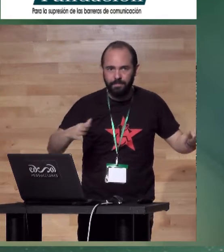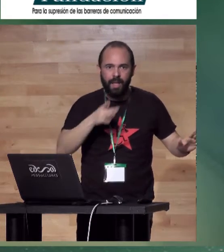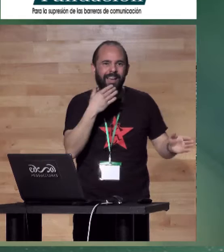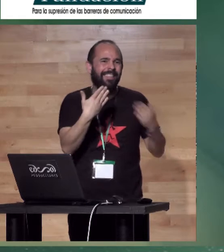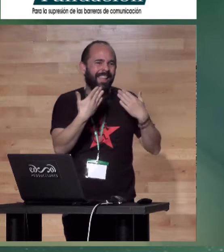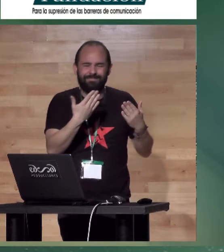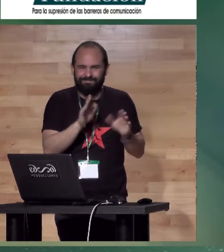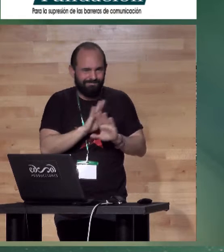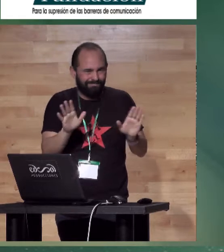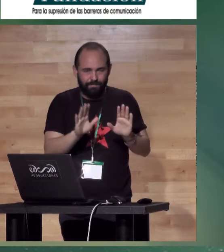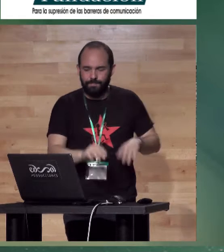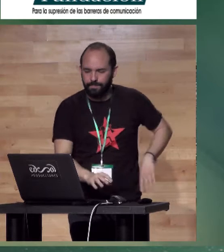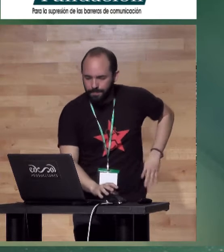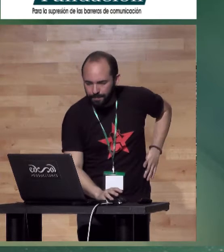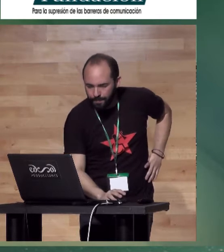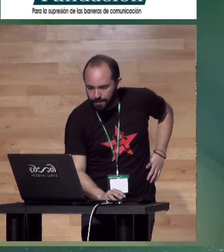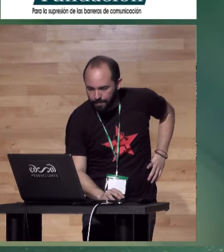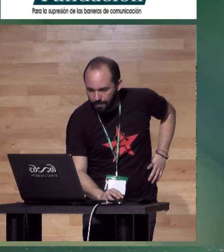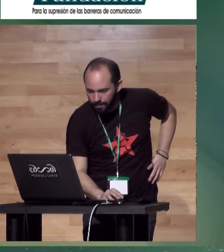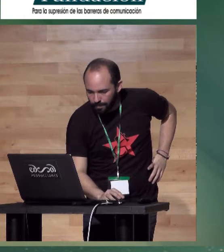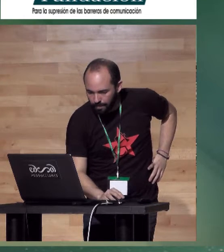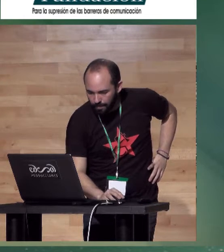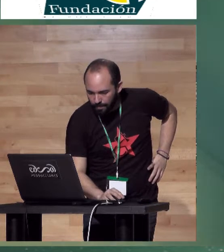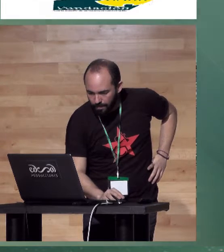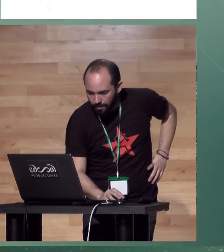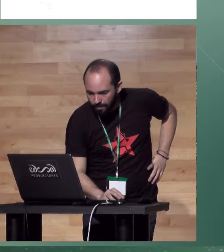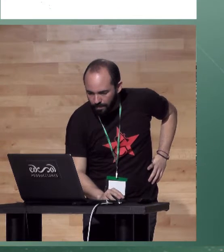veáis y entendáis el punto de cambio que hablaba.